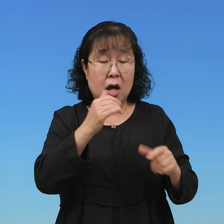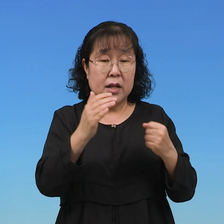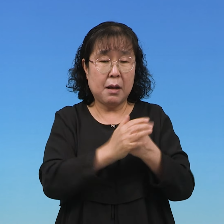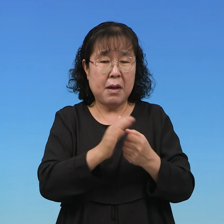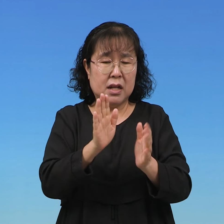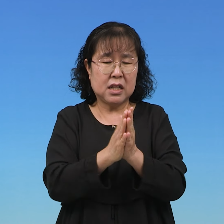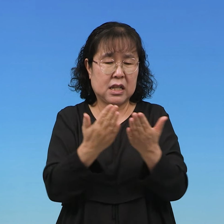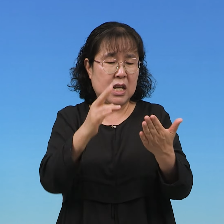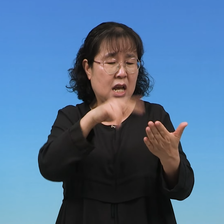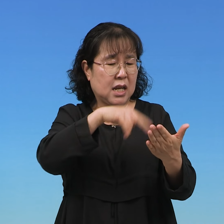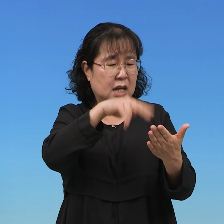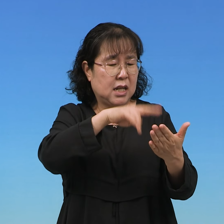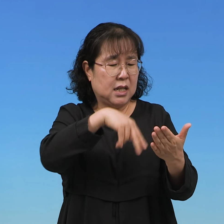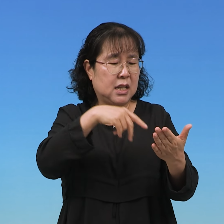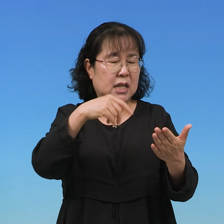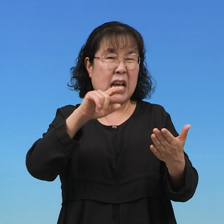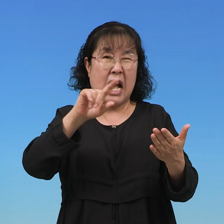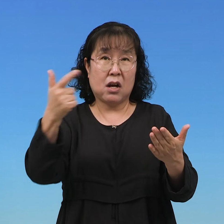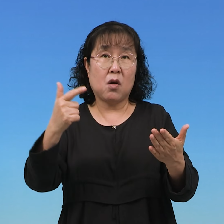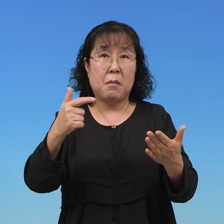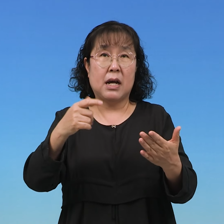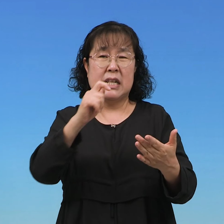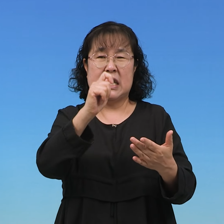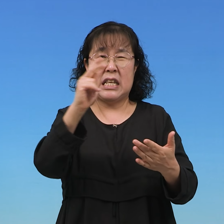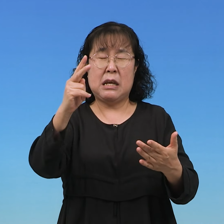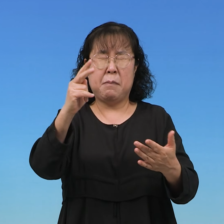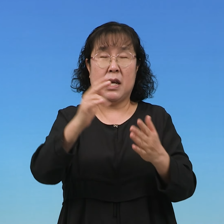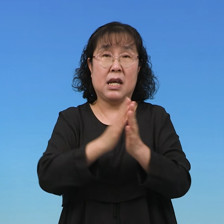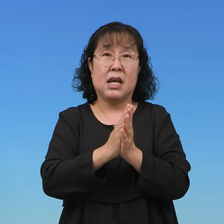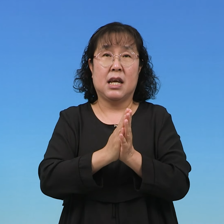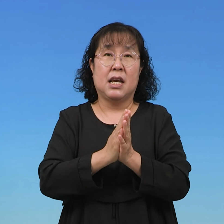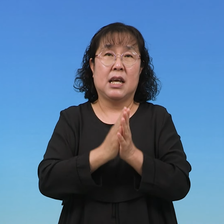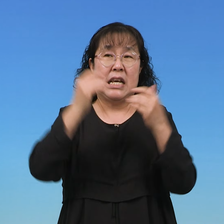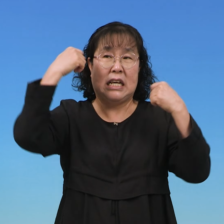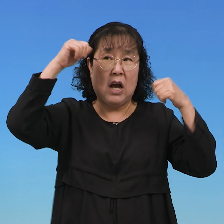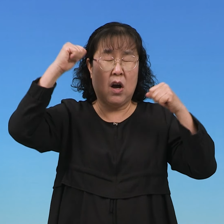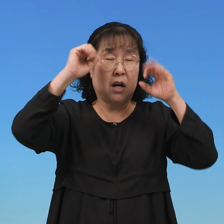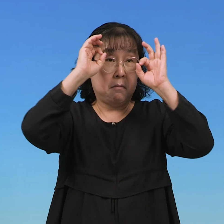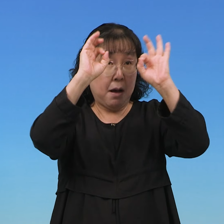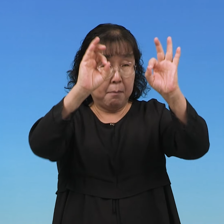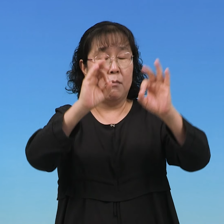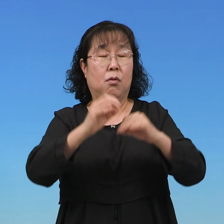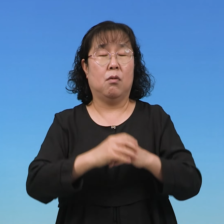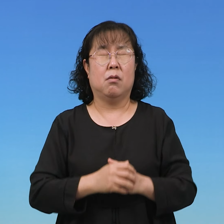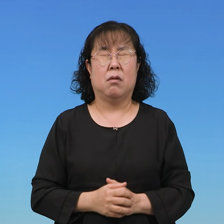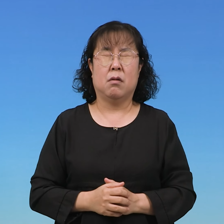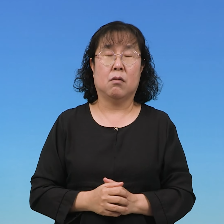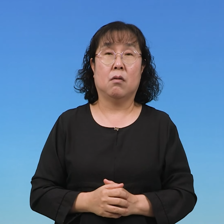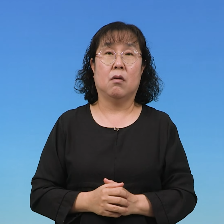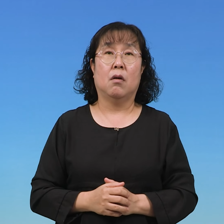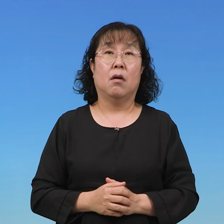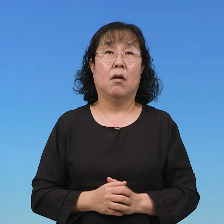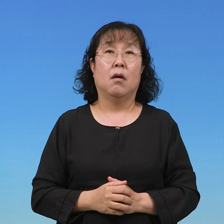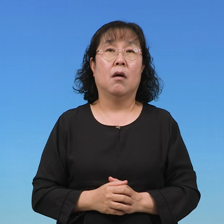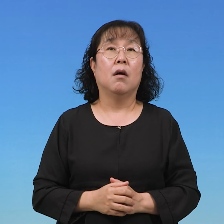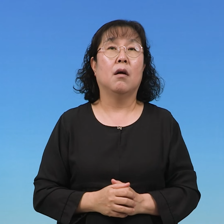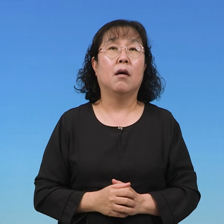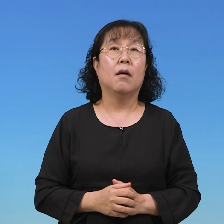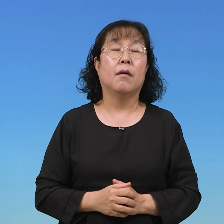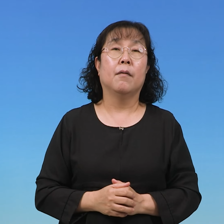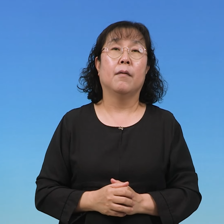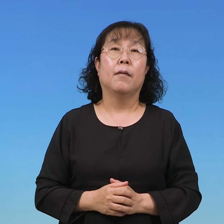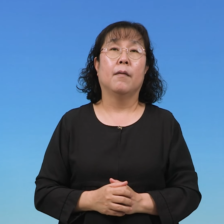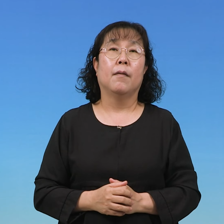그냥 이 부분은 저도 할 말이 없지만 드라마만 계속 보고, 저도 요새 드라마 많이 봅니다.